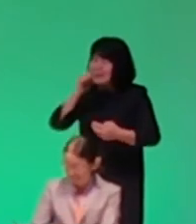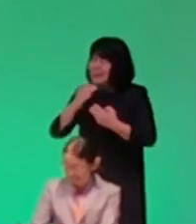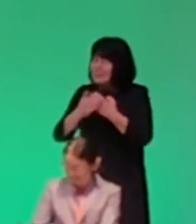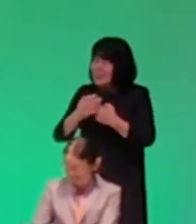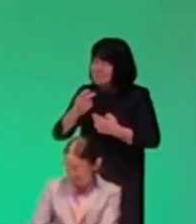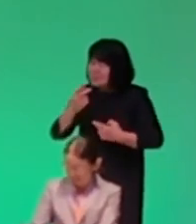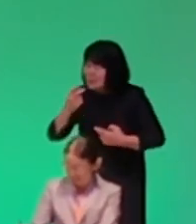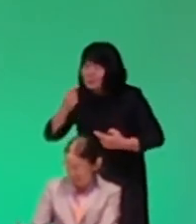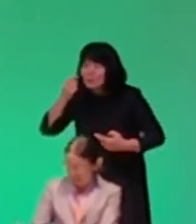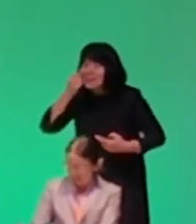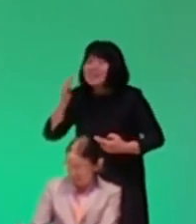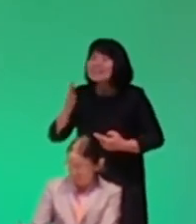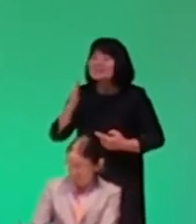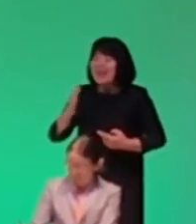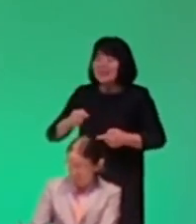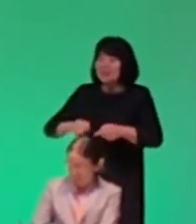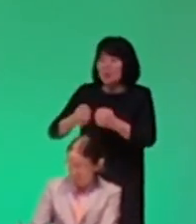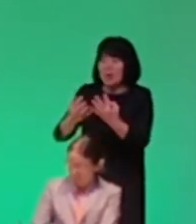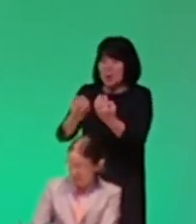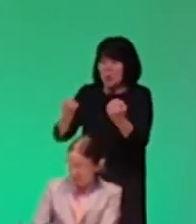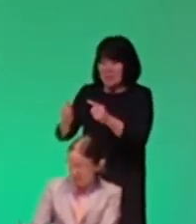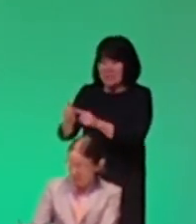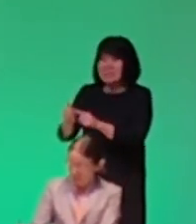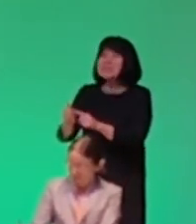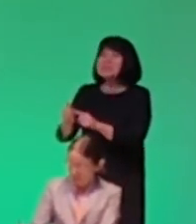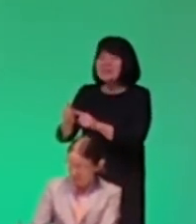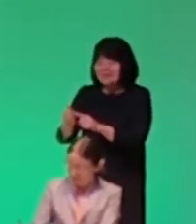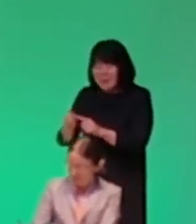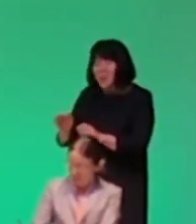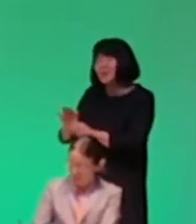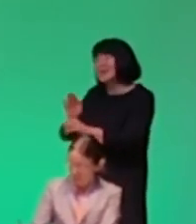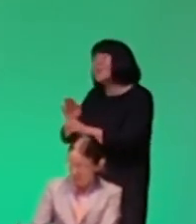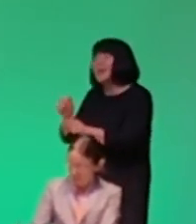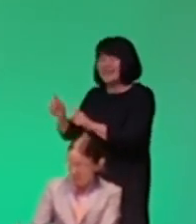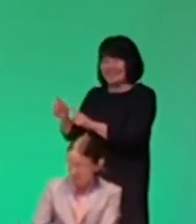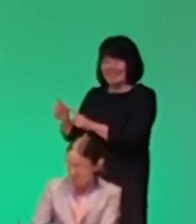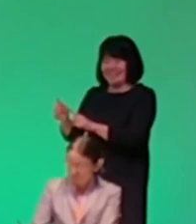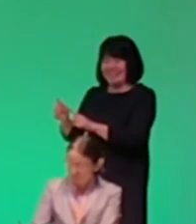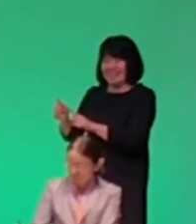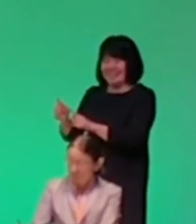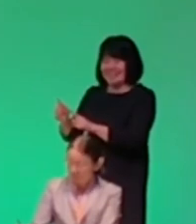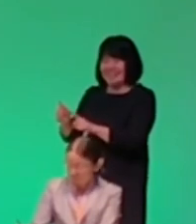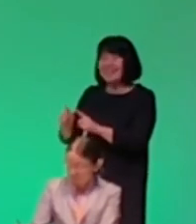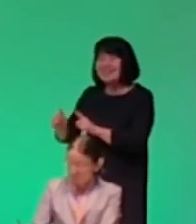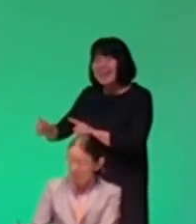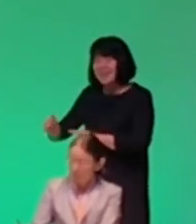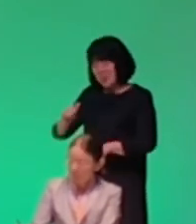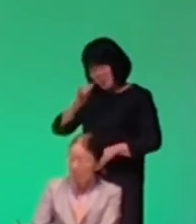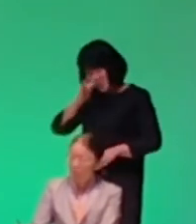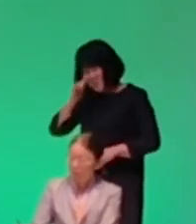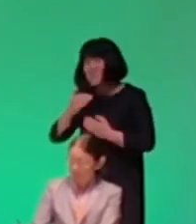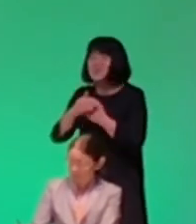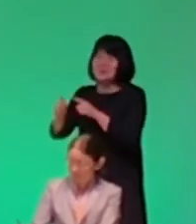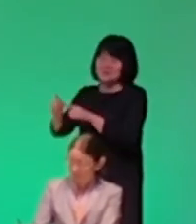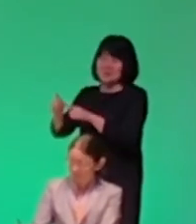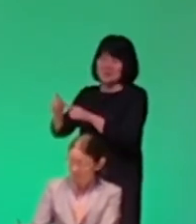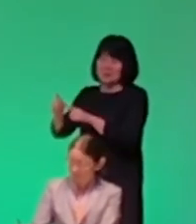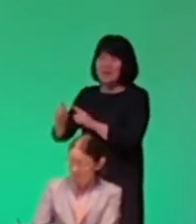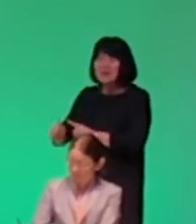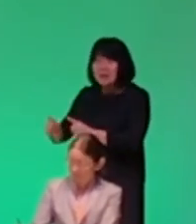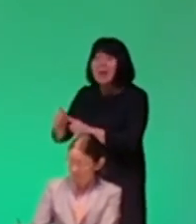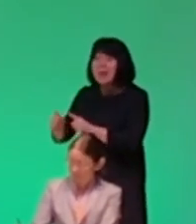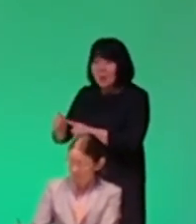いたくさん障害を持ってる。でもやっぱり可愛い、それが彼の取り柄なんだと思うし、彼